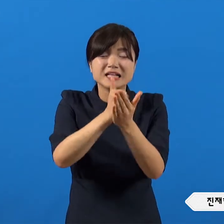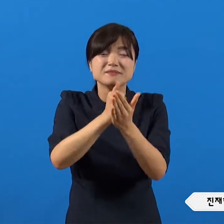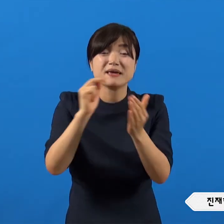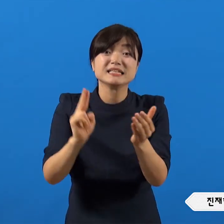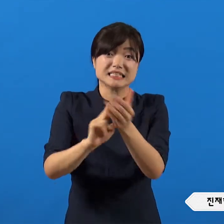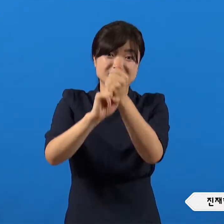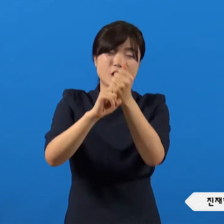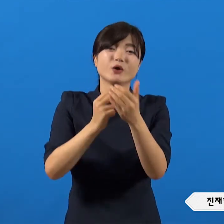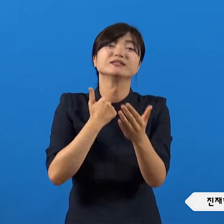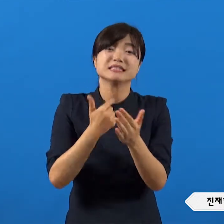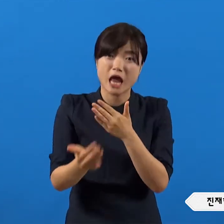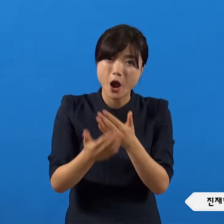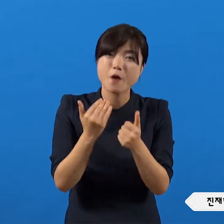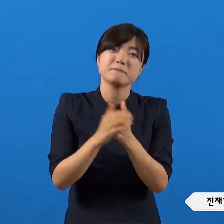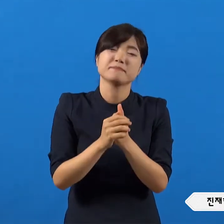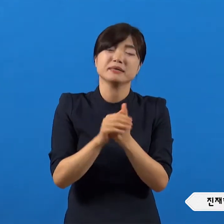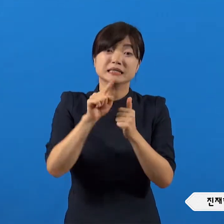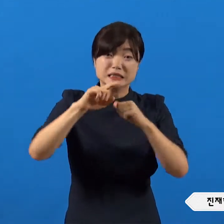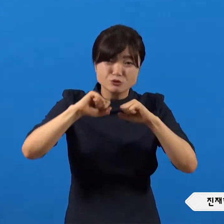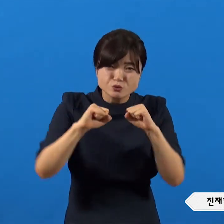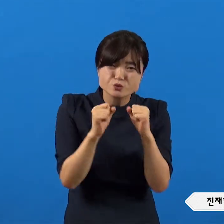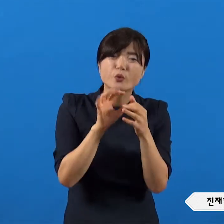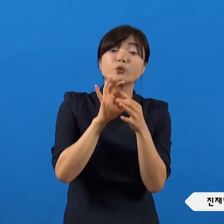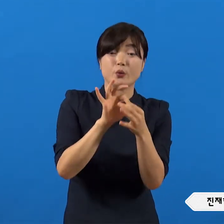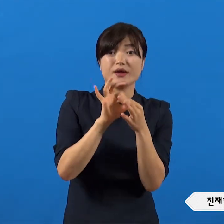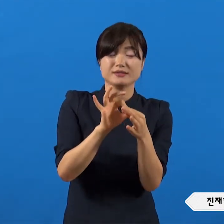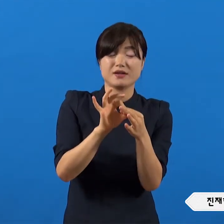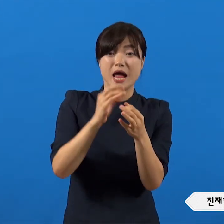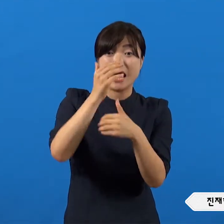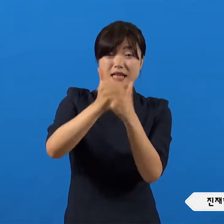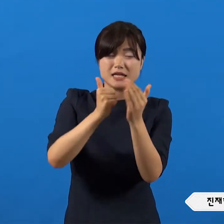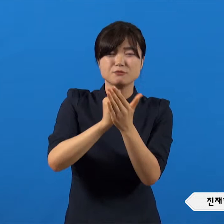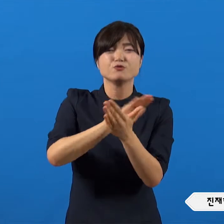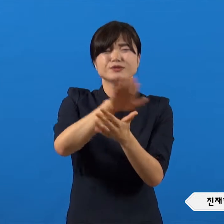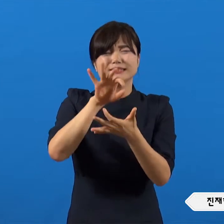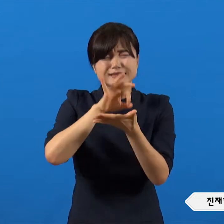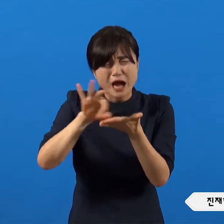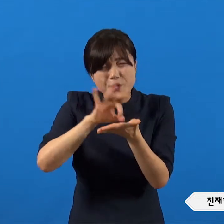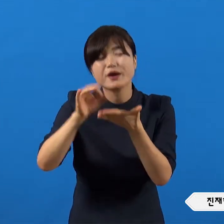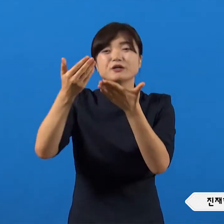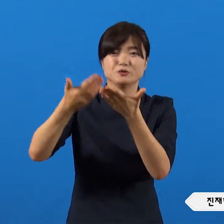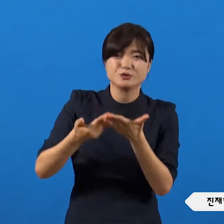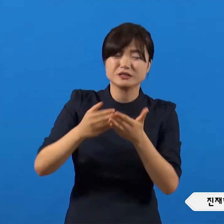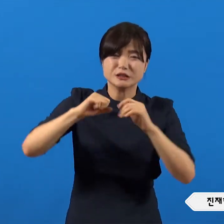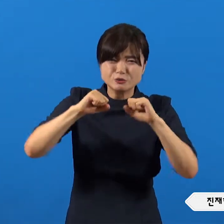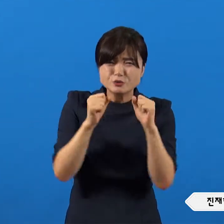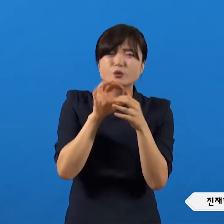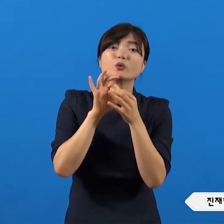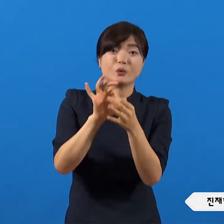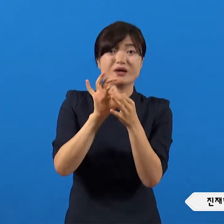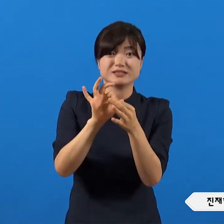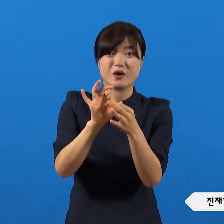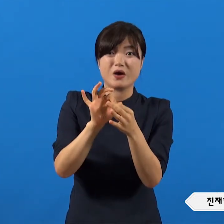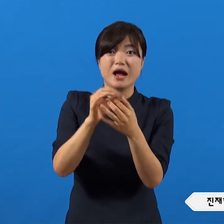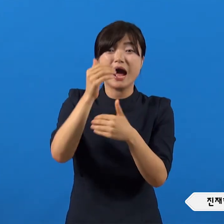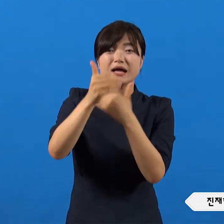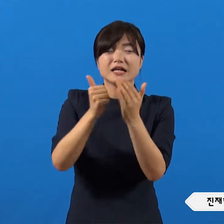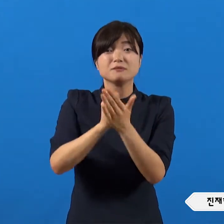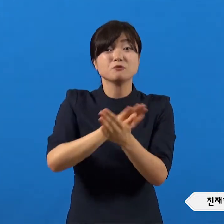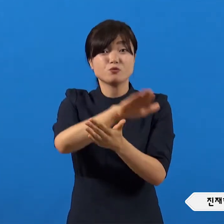기적을 체험하고 그 순종을 통해서 하나님이 우리를 사용하시고 그 순종을 통해서 하나님이